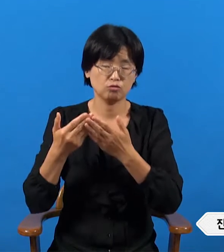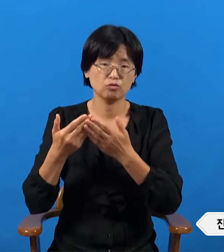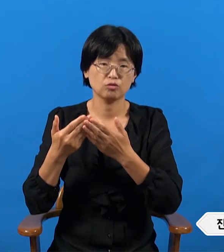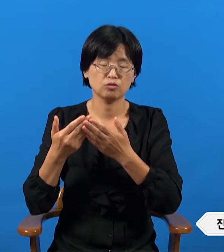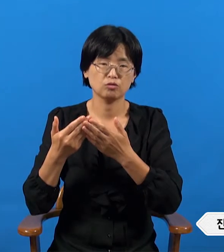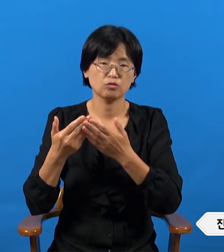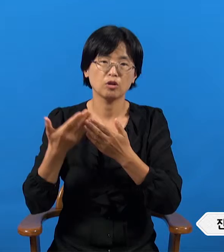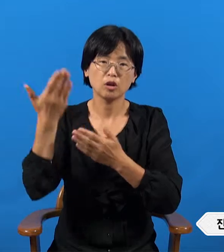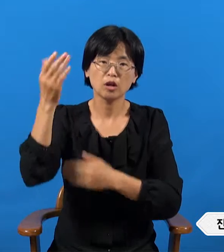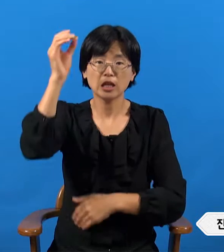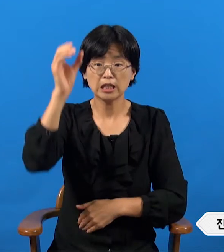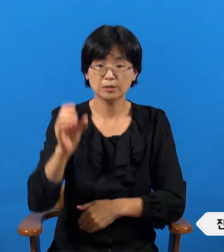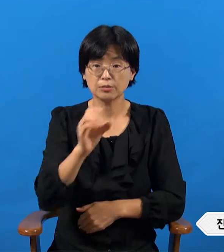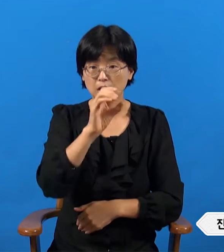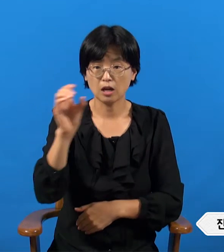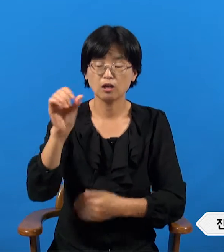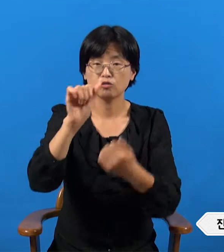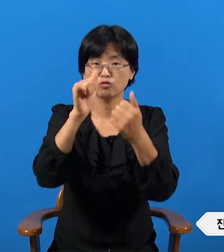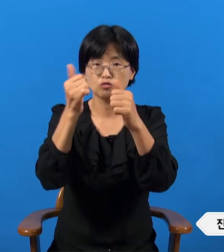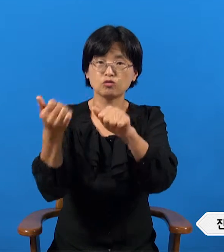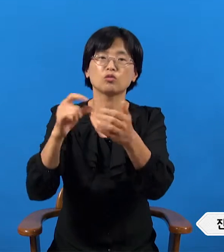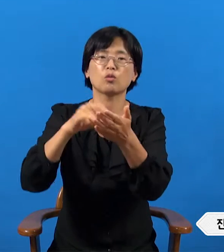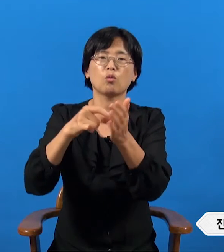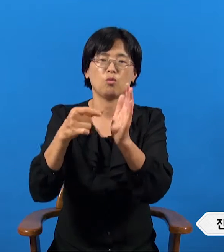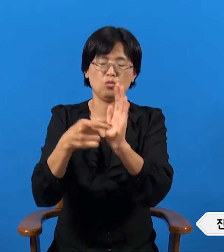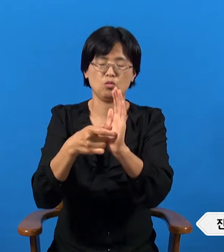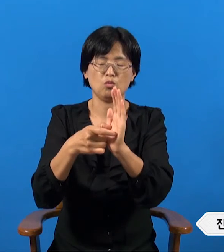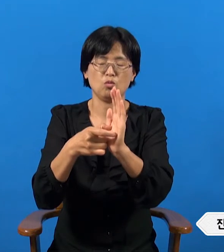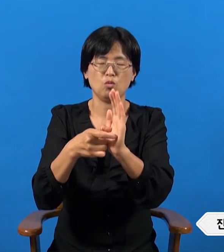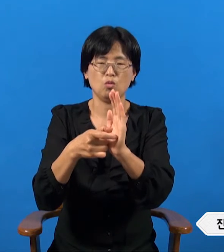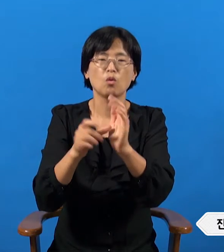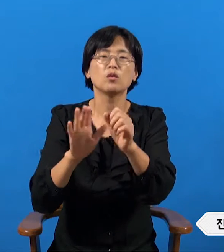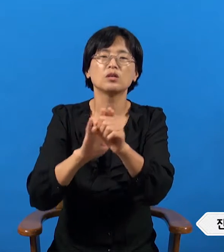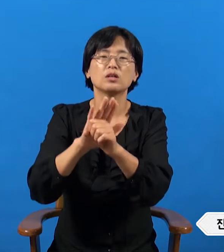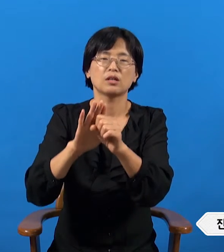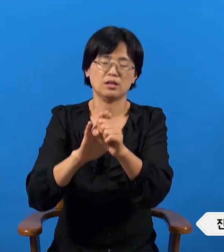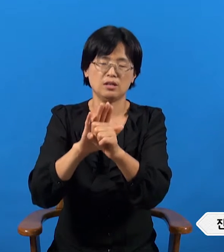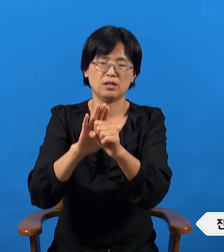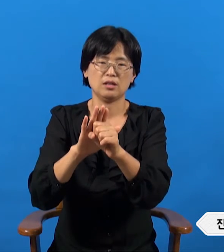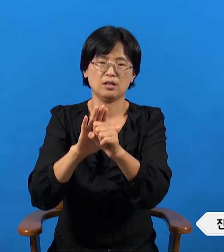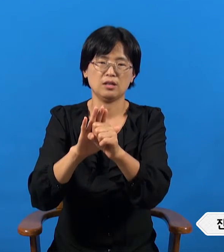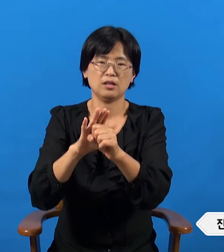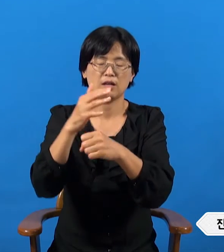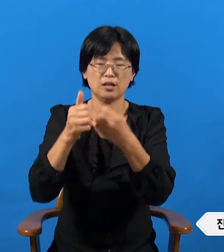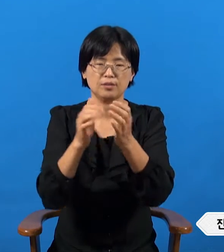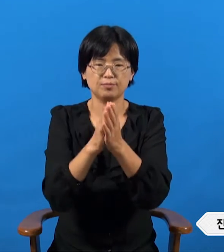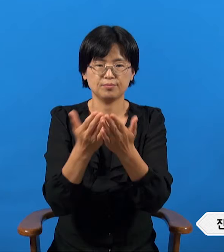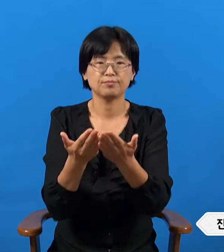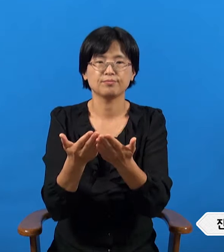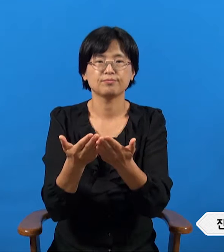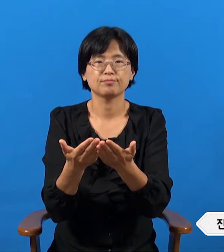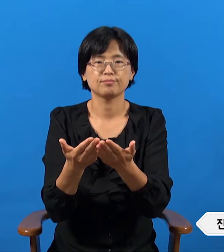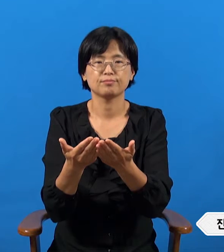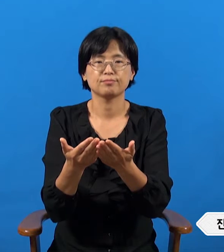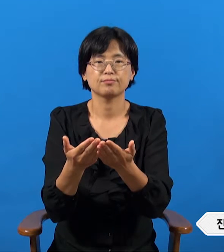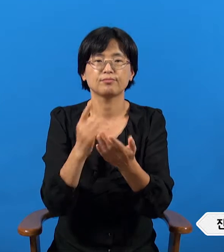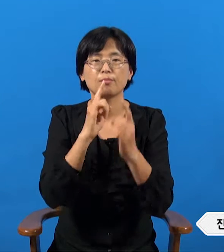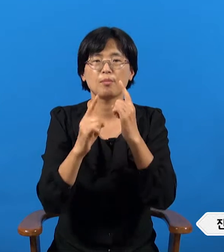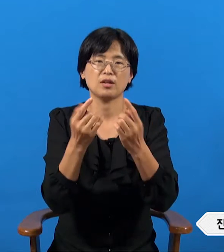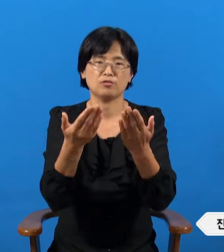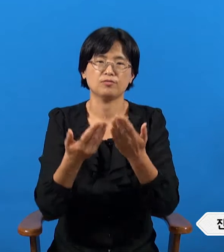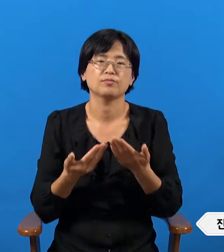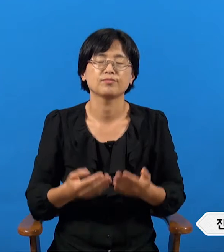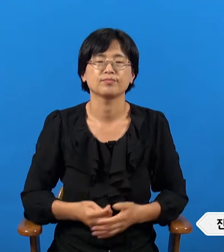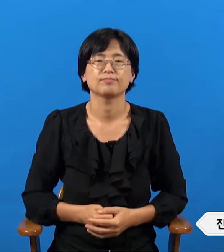하시며 자기의 생명을 십자가에 죽기까지 주신 주님의 사랑을 성경은